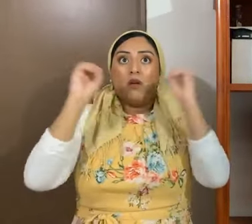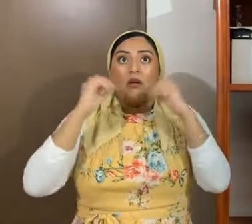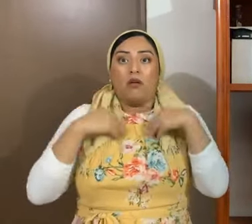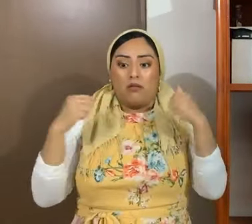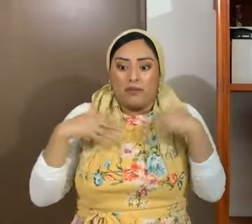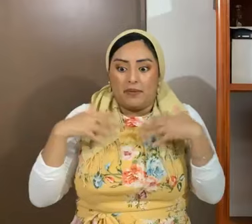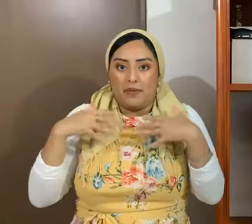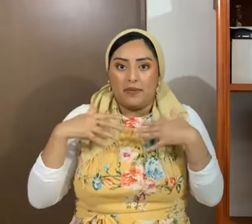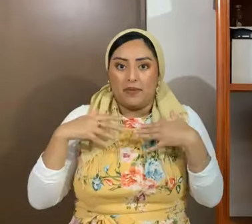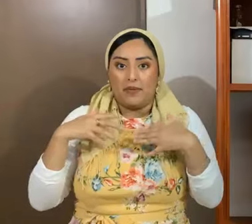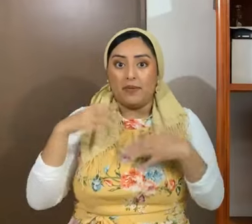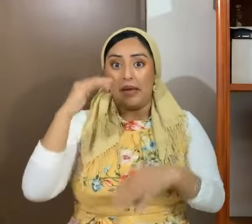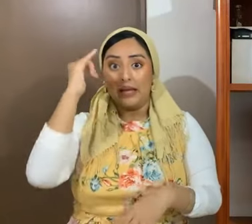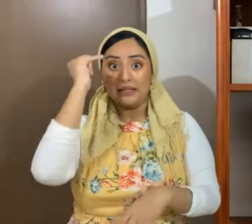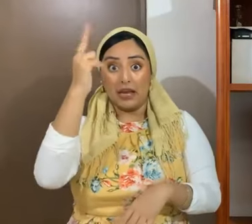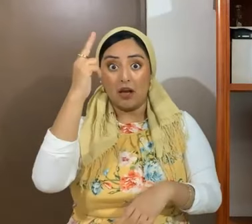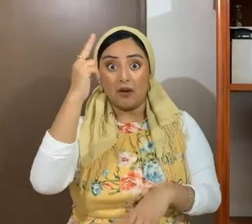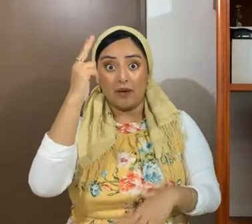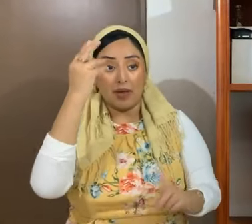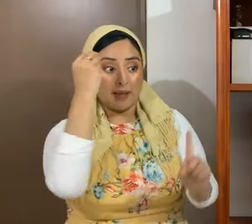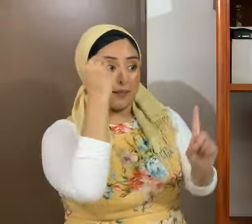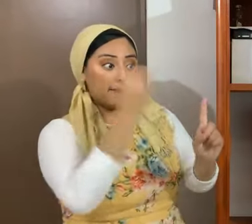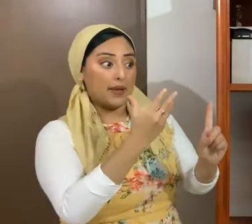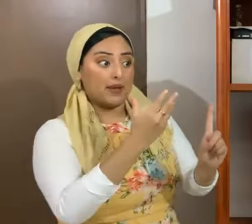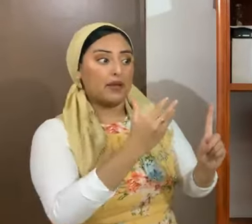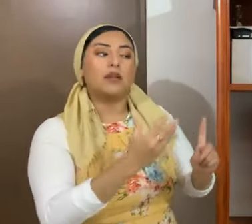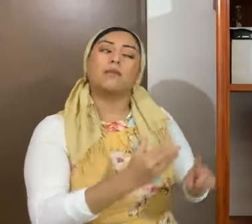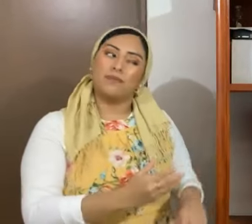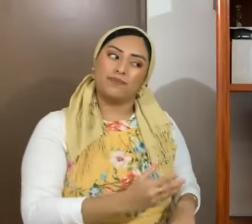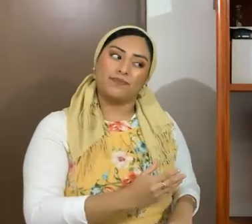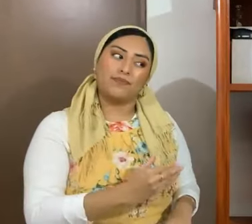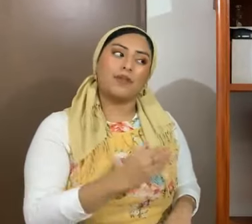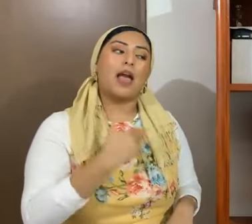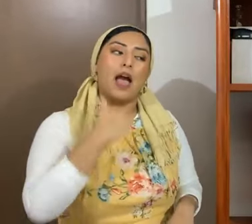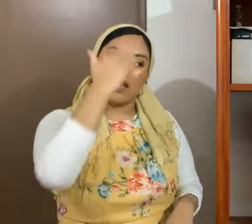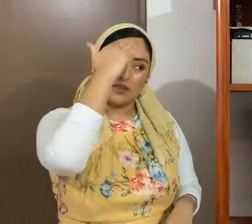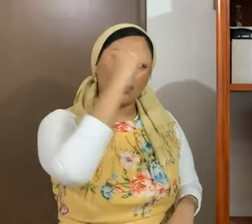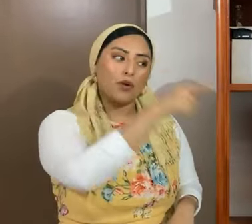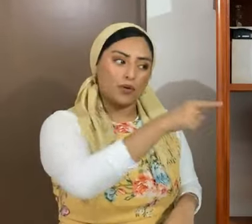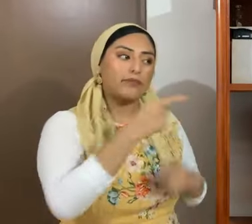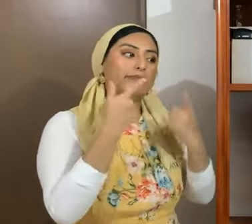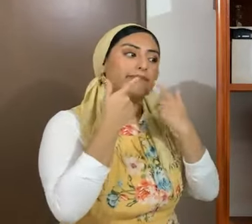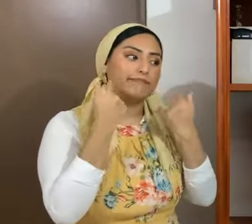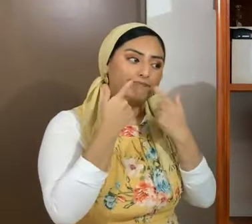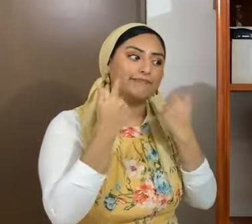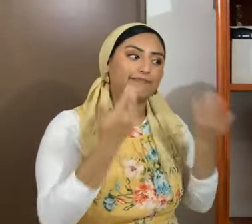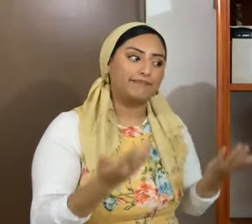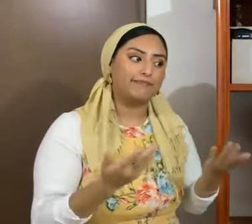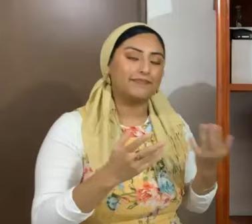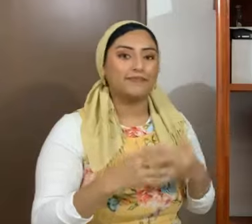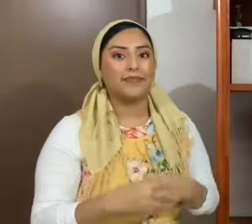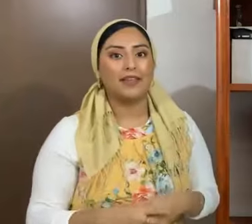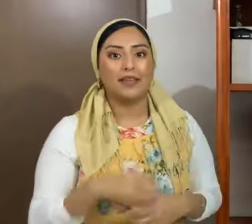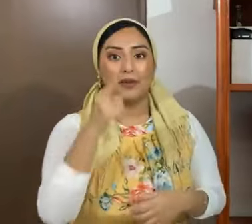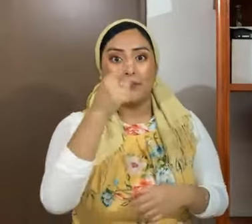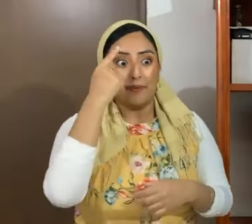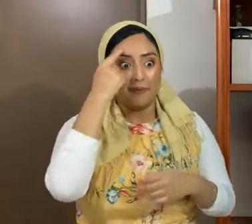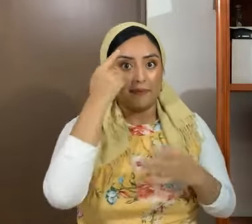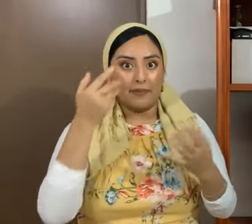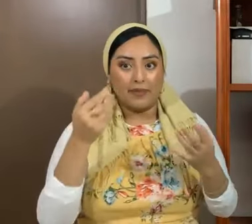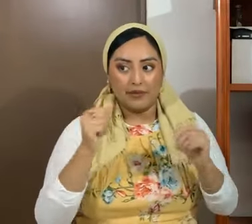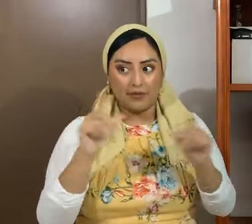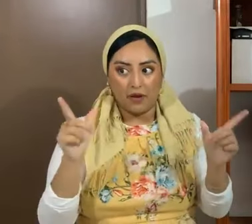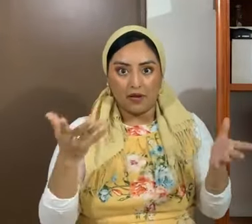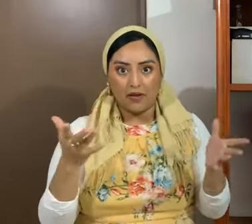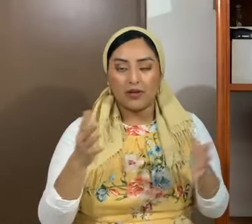tuvo miedo, y él, Yahweh, le dijo, no es así, sino que te has reído. Y ustedes podrían pensar, bueno, ¿y nada